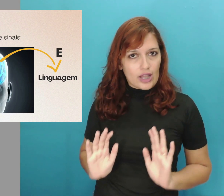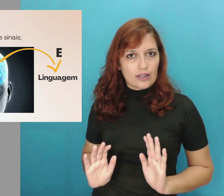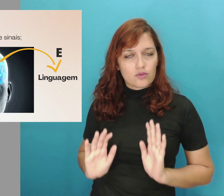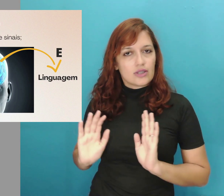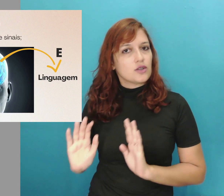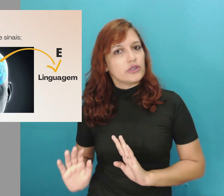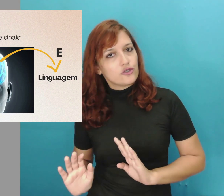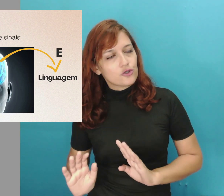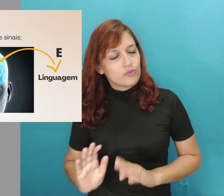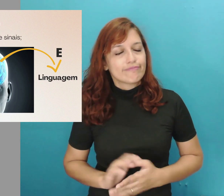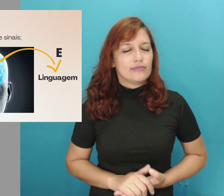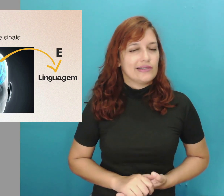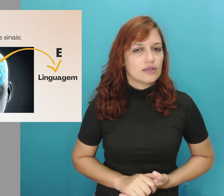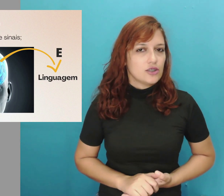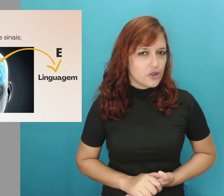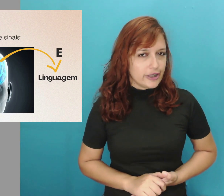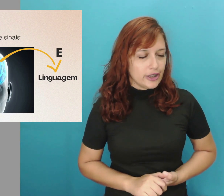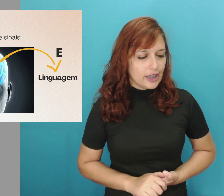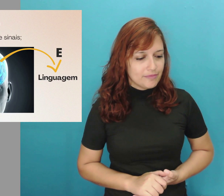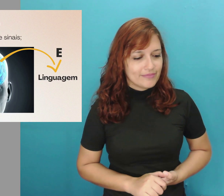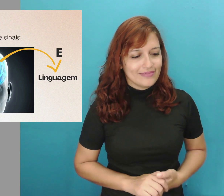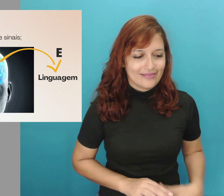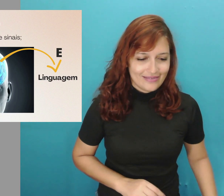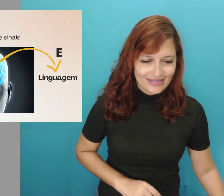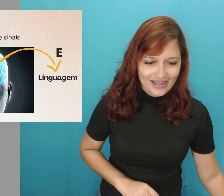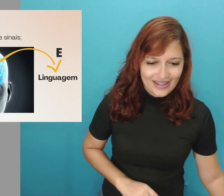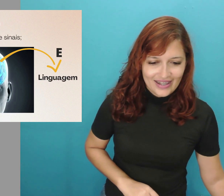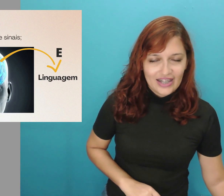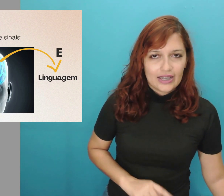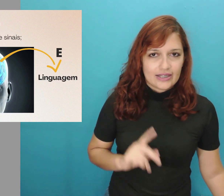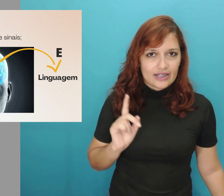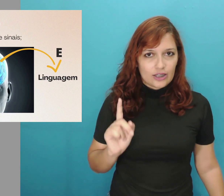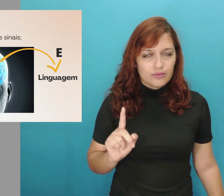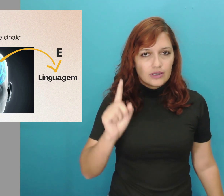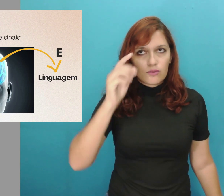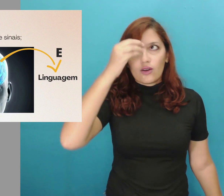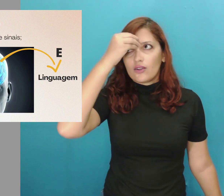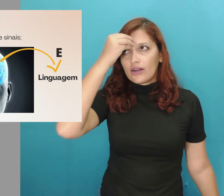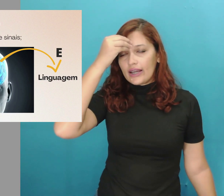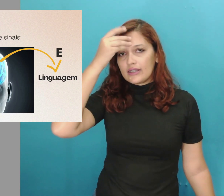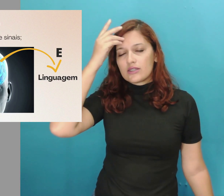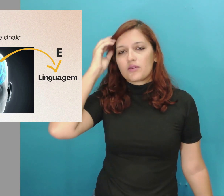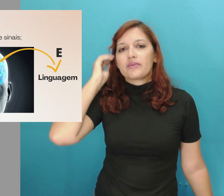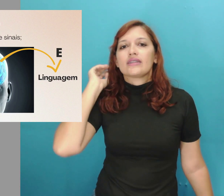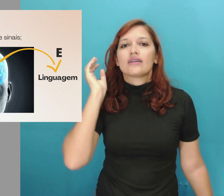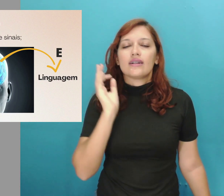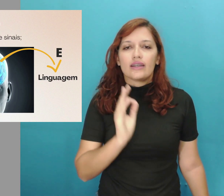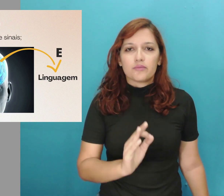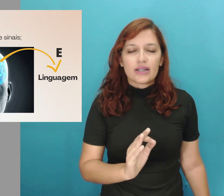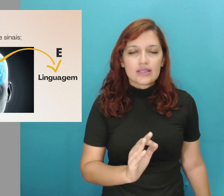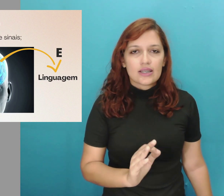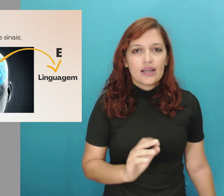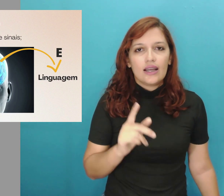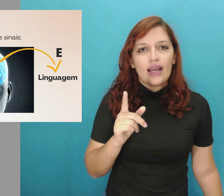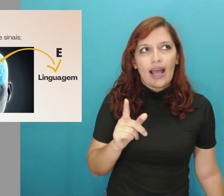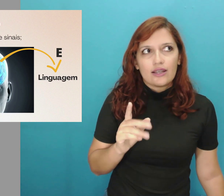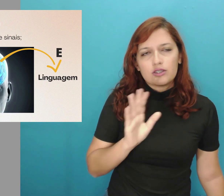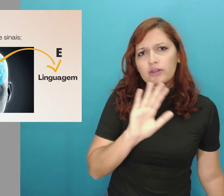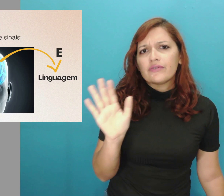status linguístico. Chique, né? Entendeu? Então, coloca aí na sua mente. Libras, a gente pode ver até